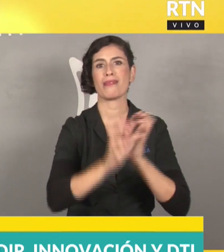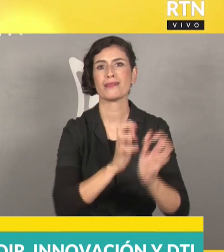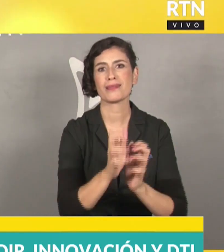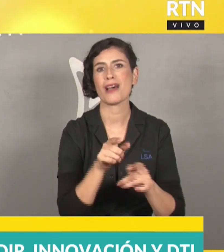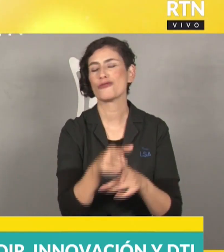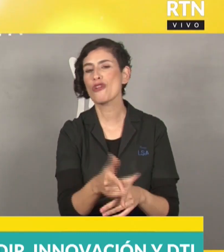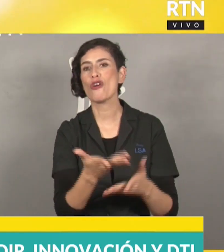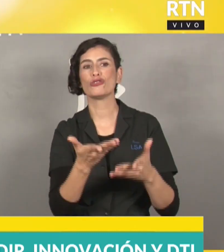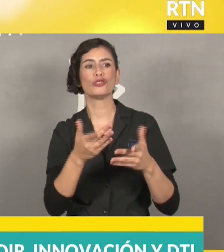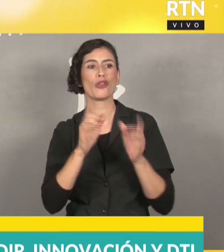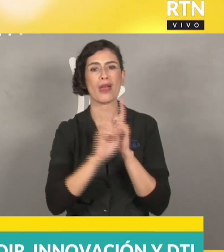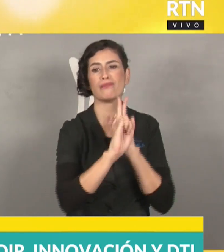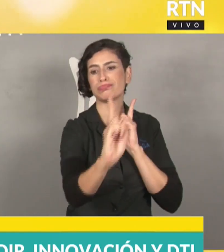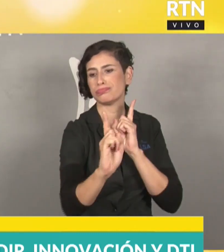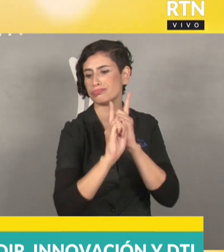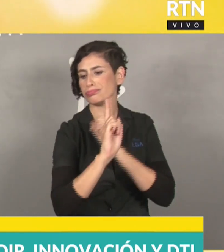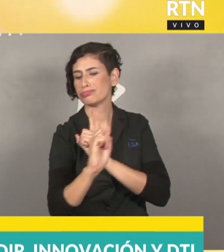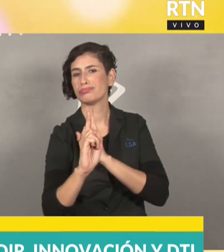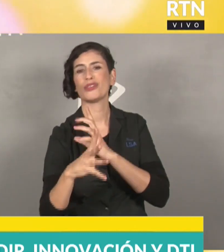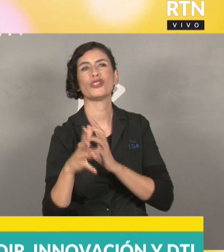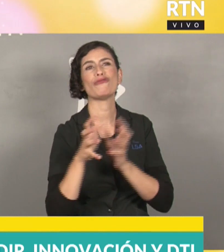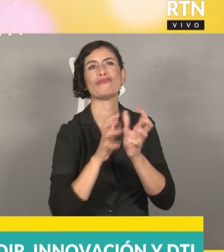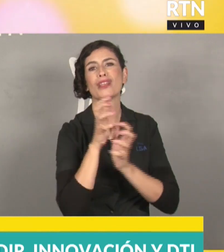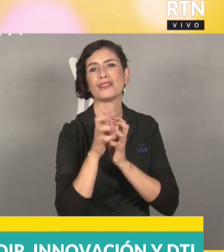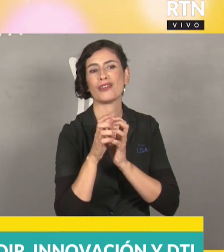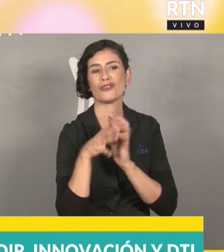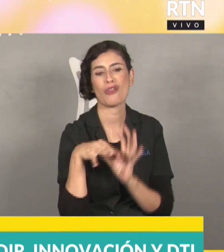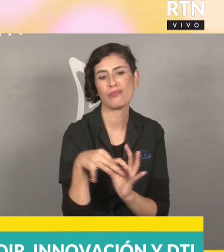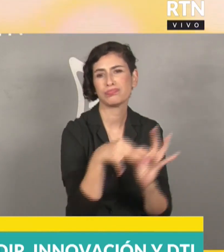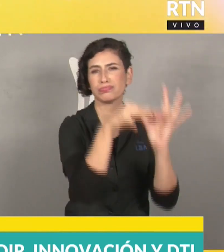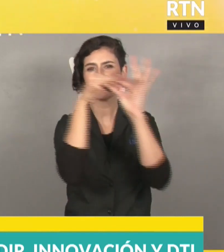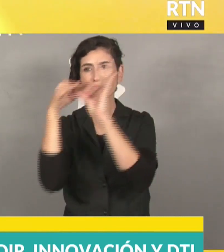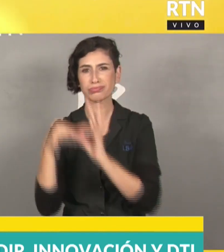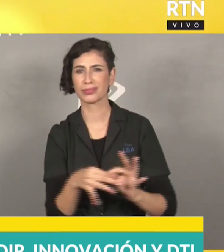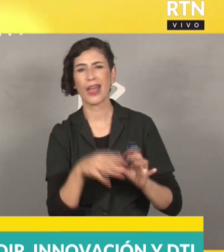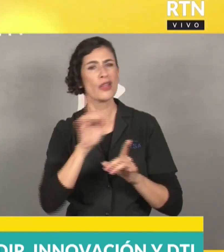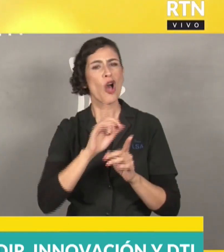armónico de los destinos, donde se trabaja no solamente las cuestiones culturales, sino de respeto